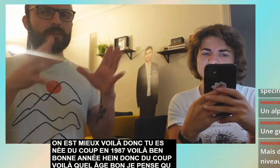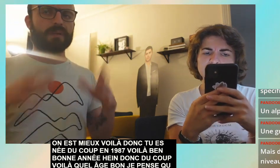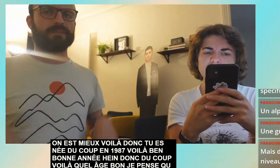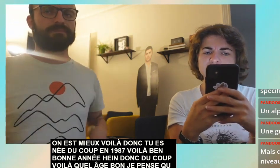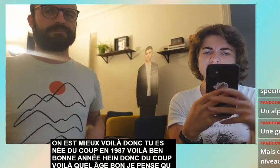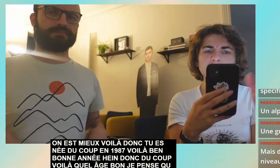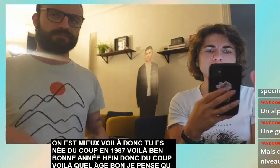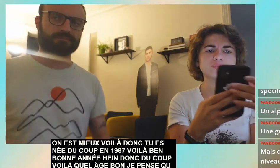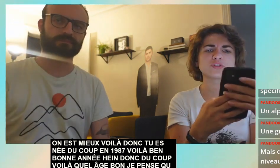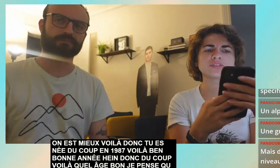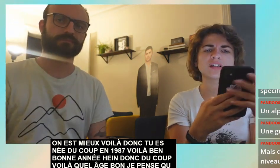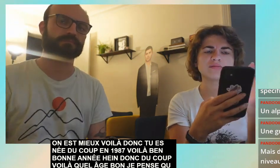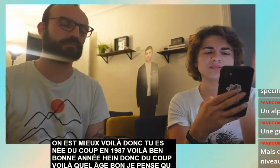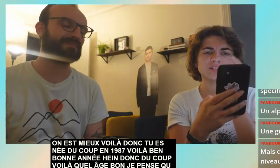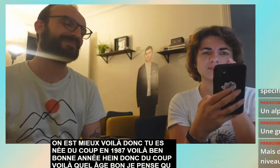j'ai près. pas eu de plus que 55.